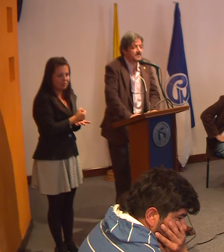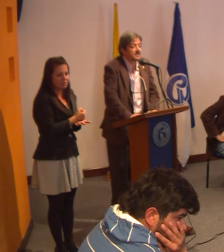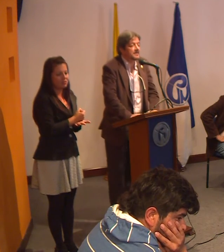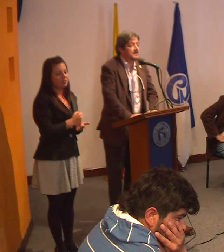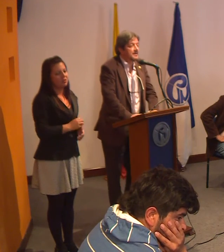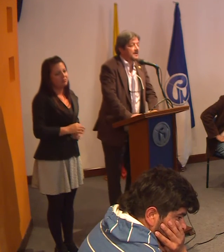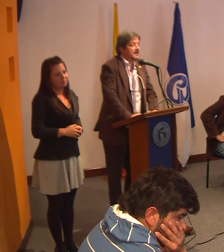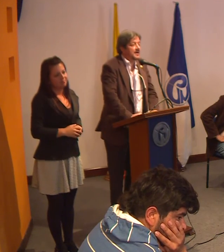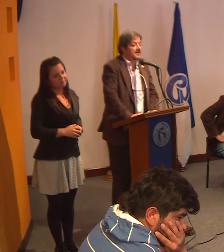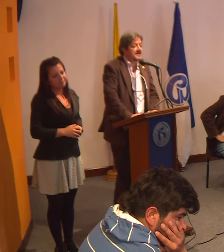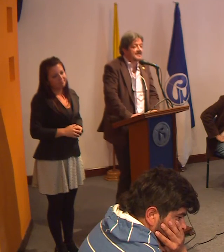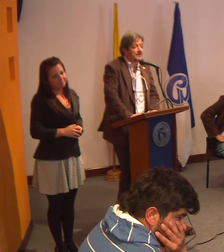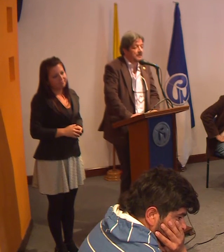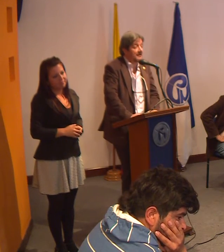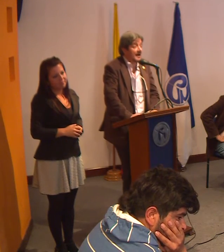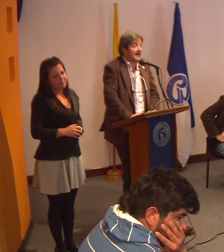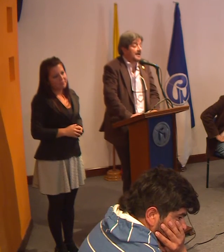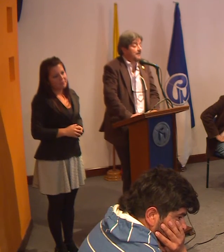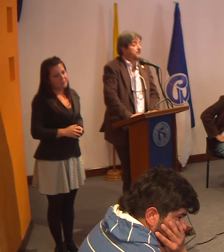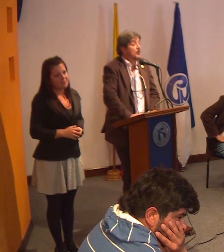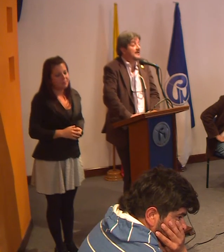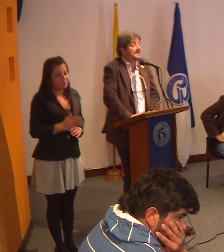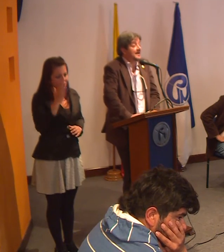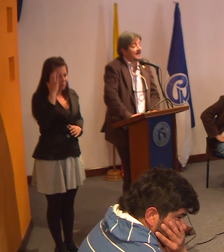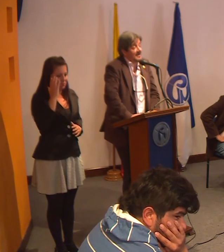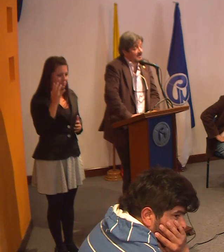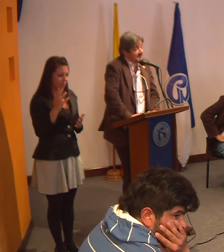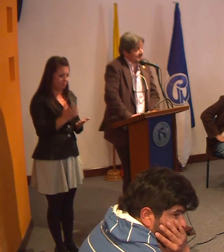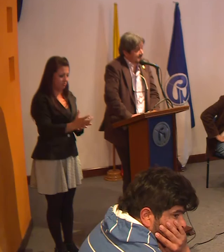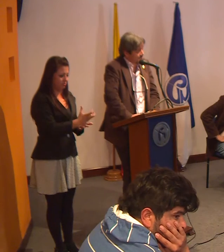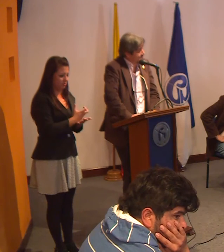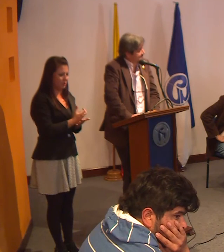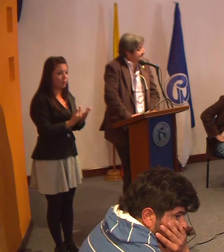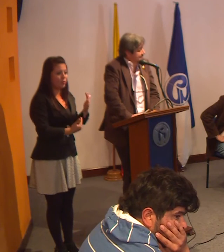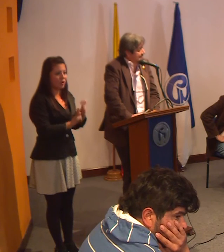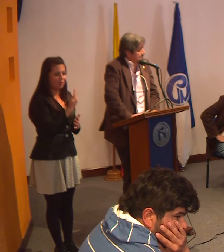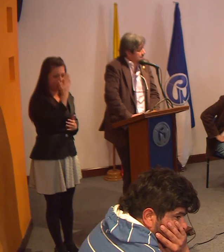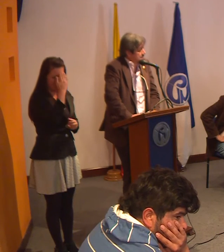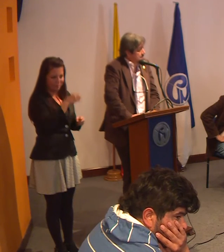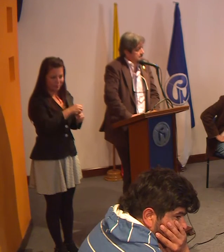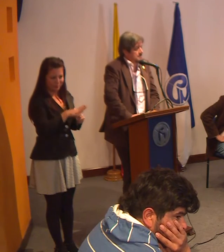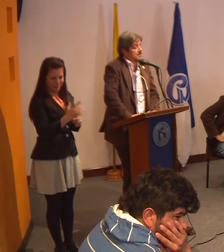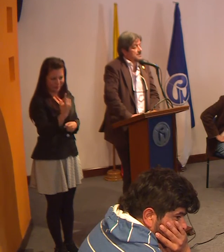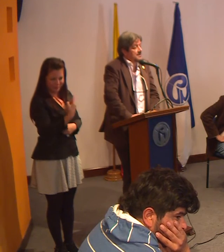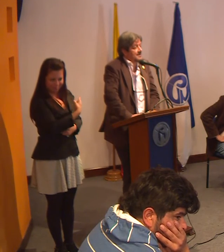indudablemente en esta nueva era política de la administración distrital